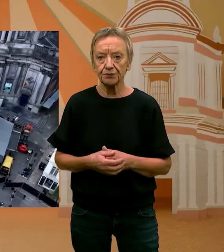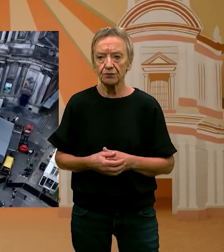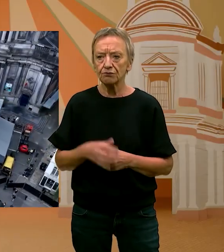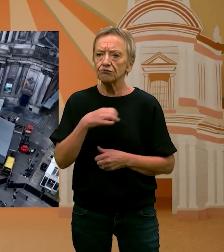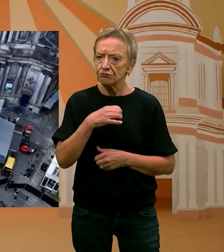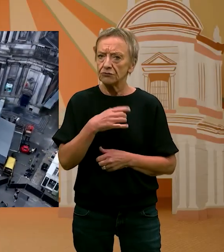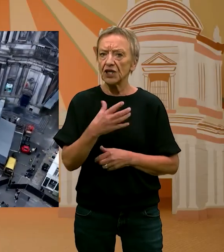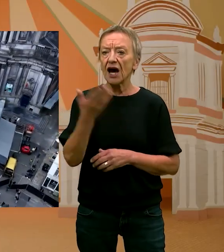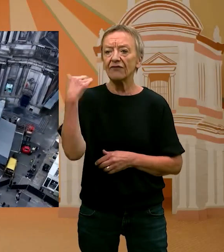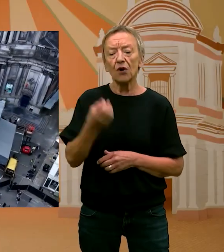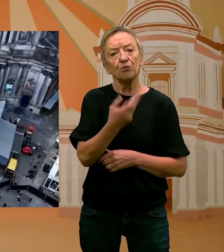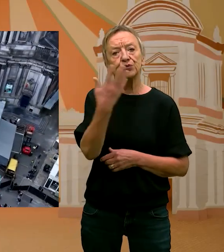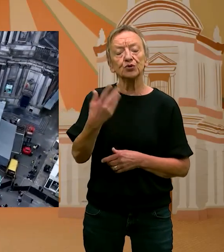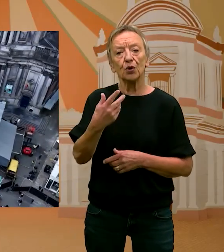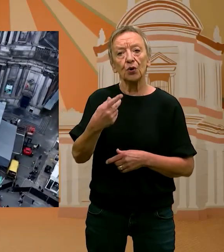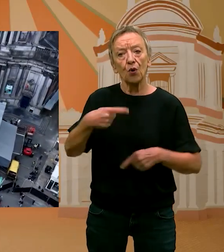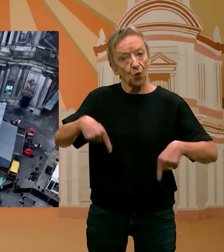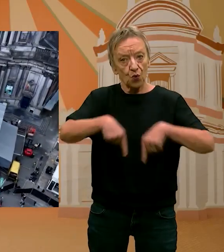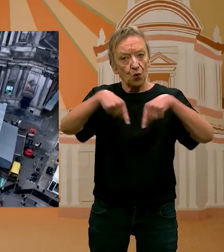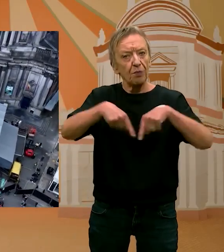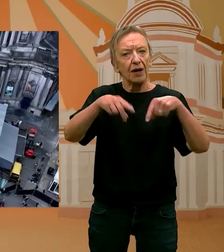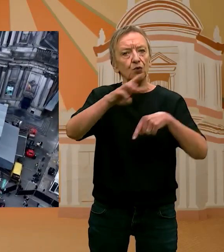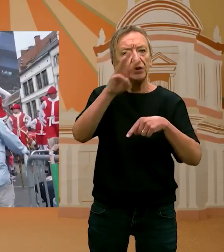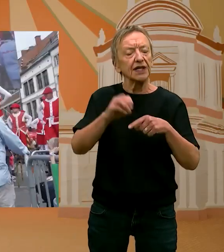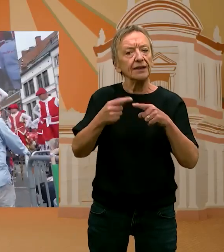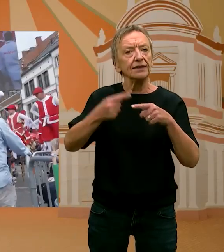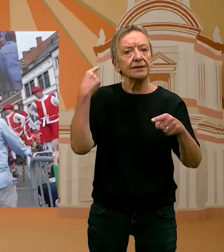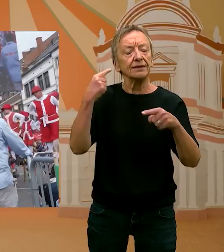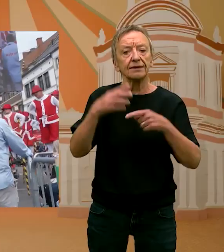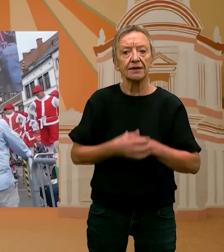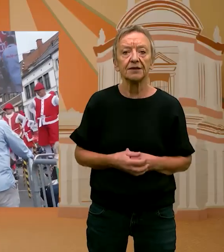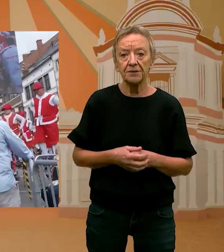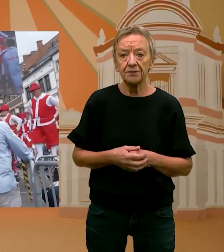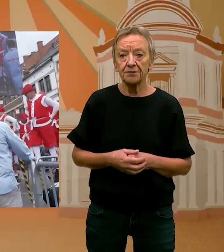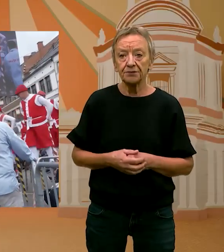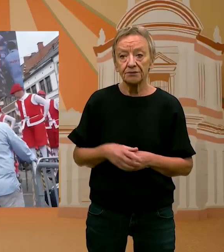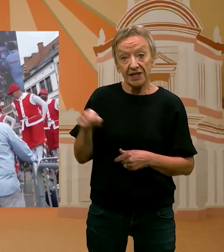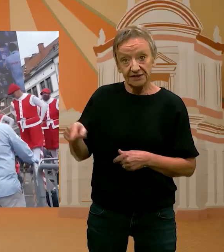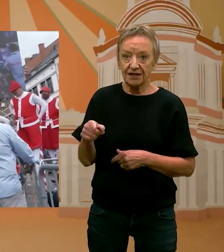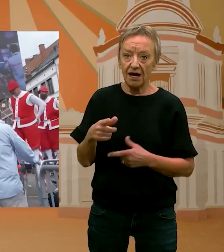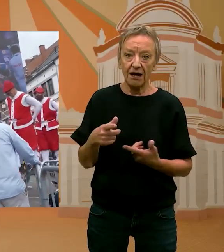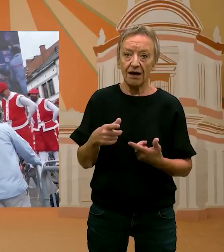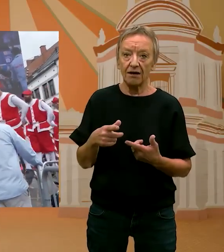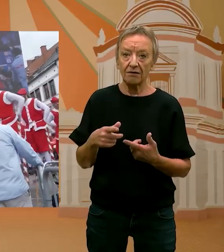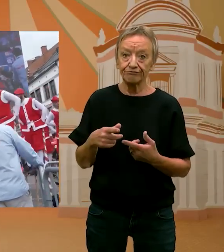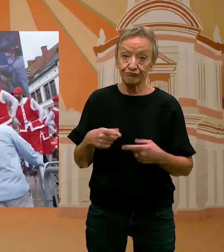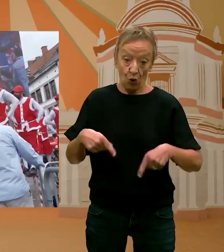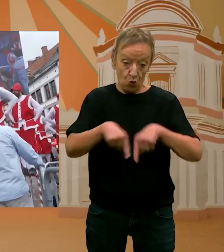combats, Alice, durant le week-end, plusieurs joutes. Ici, c'est le point d'orgue, c'est le combat le plus important de l'année pour les